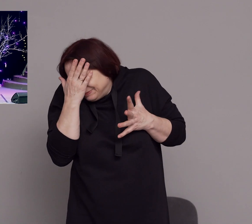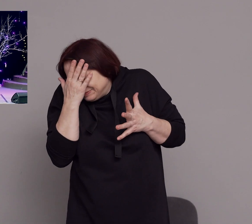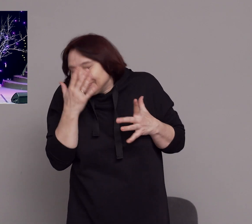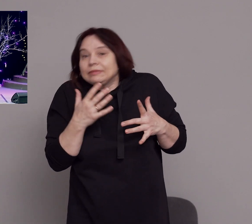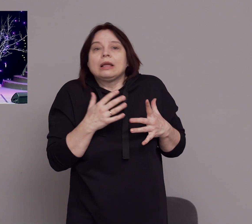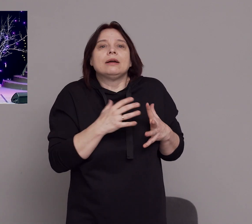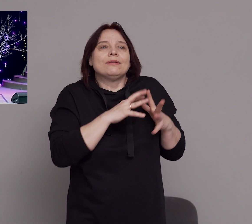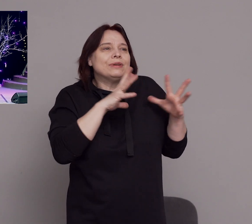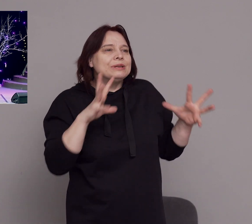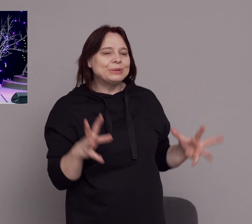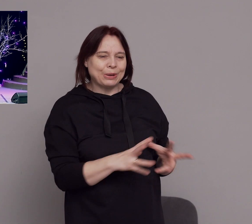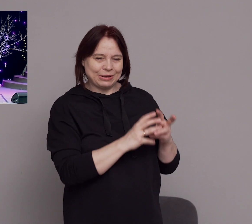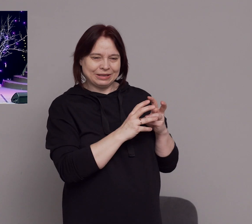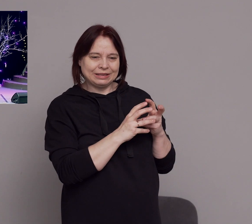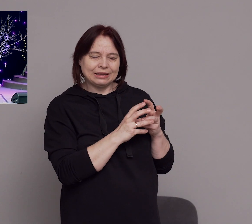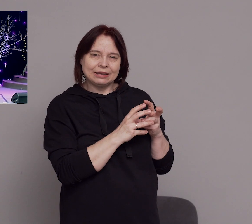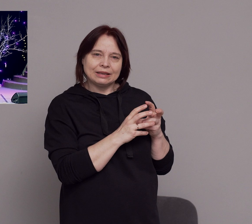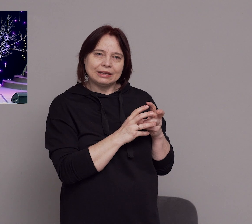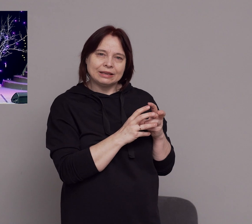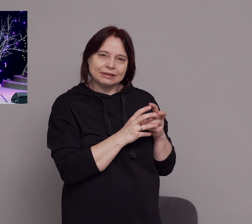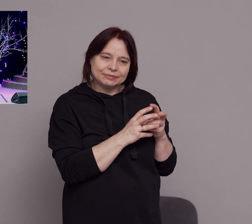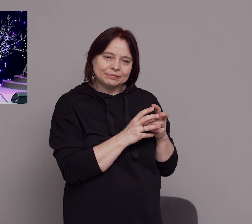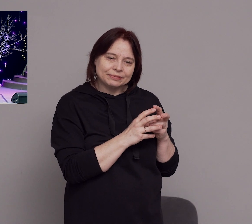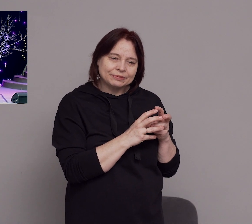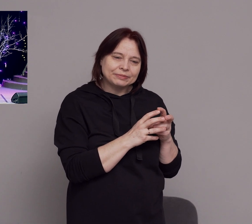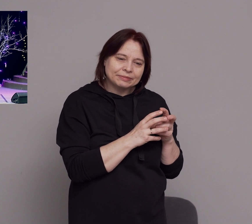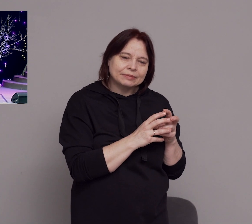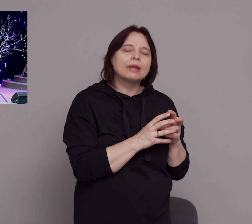Но все со стороны это может выглядеть как смирение. Но Иисус знает.